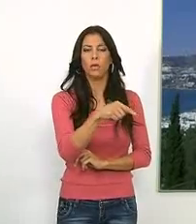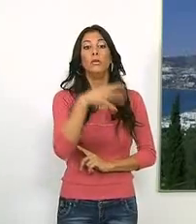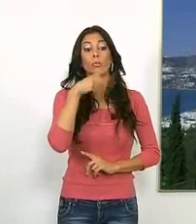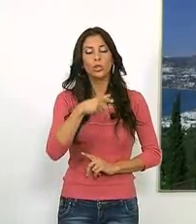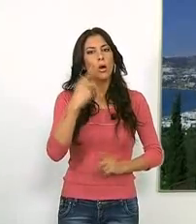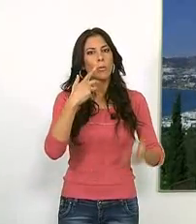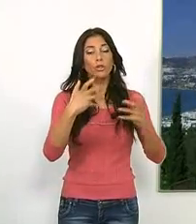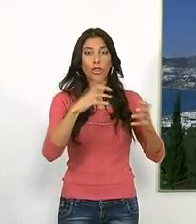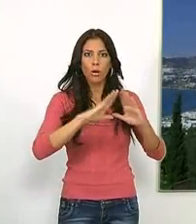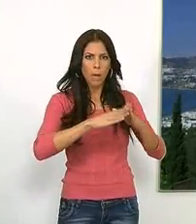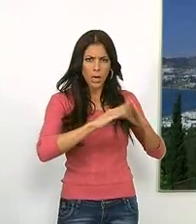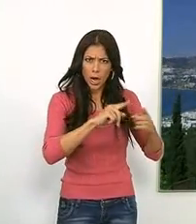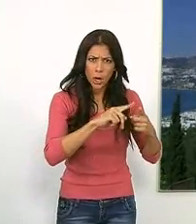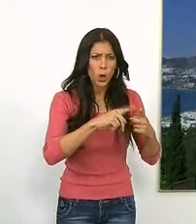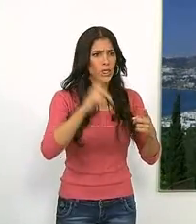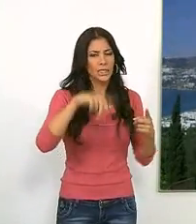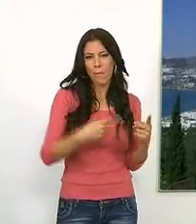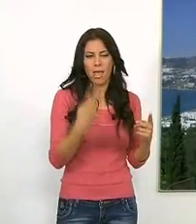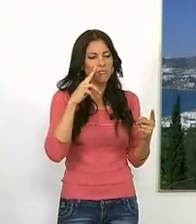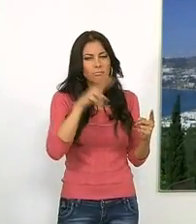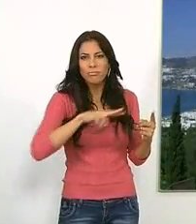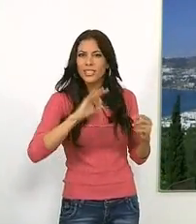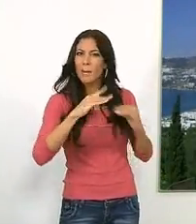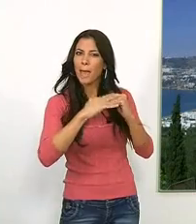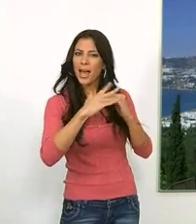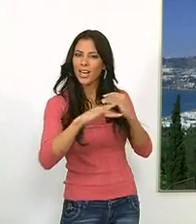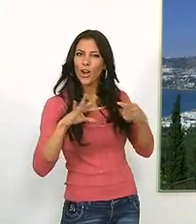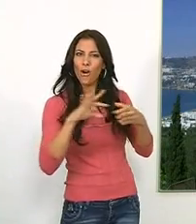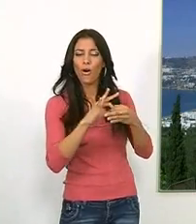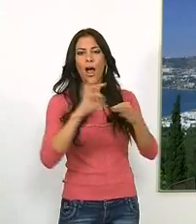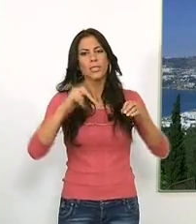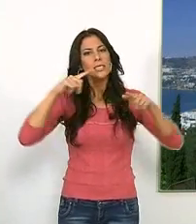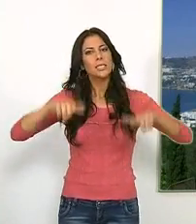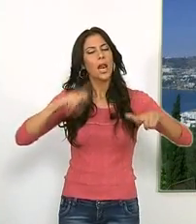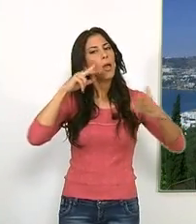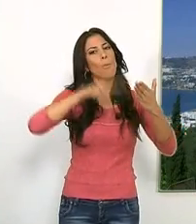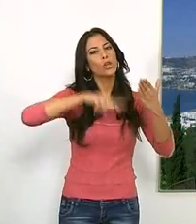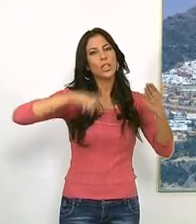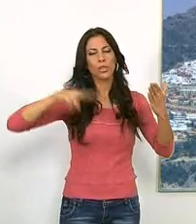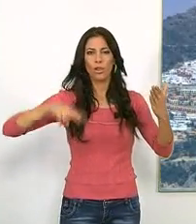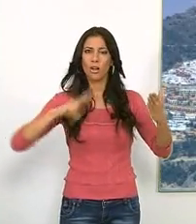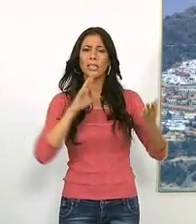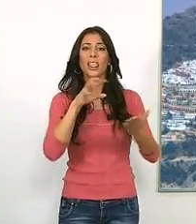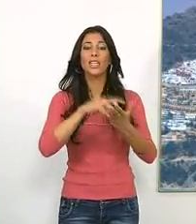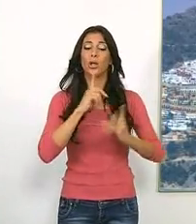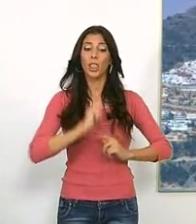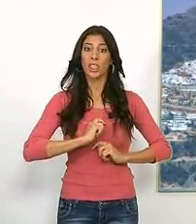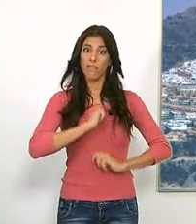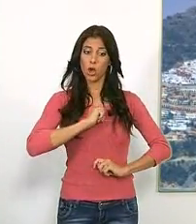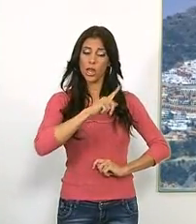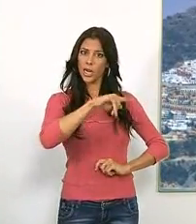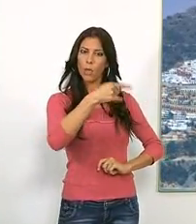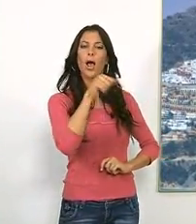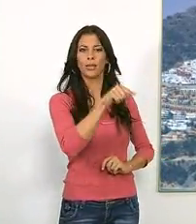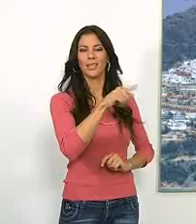de ayer de la exposición marítima de barcos y fondos marinos que tiene lugar en la sala de exposiciones del centro cívico de La Herradura